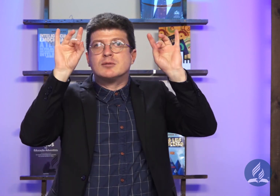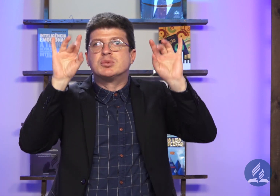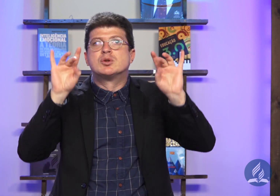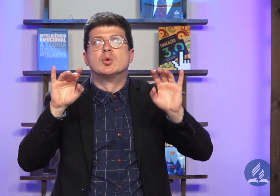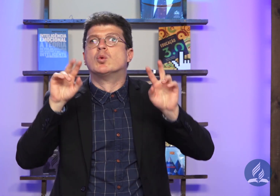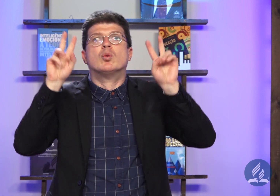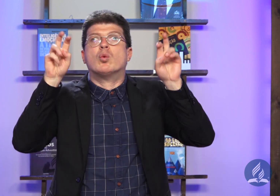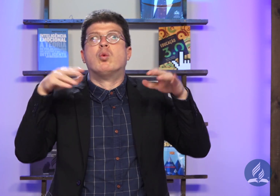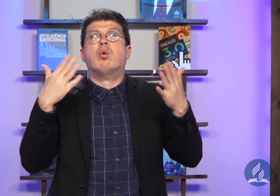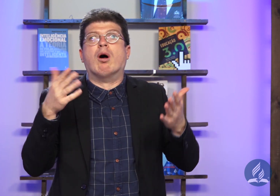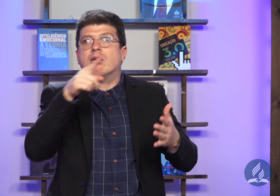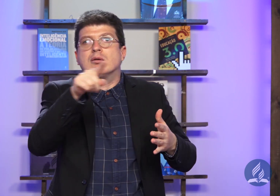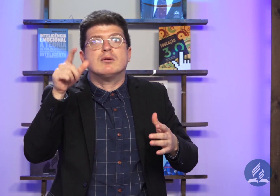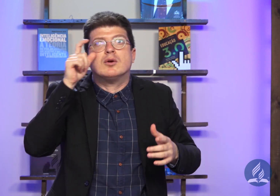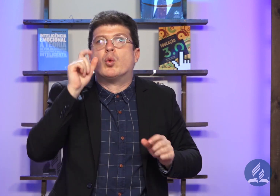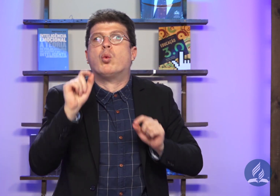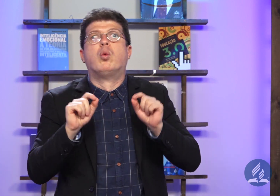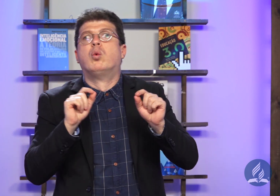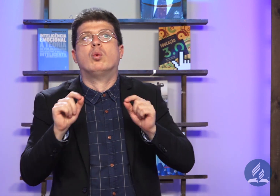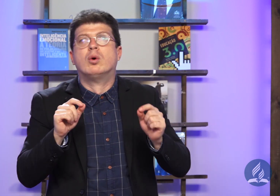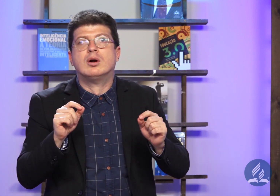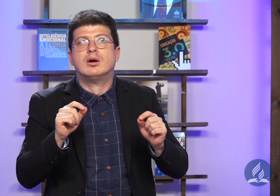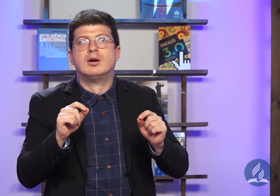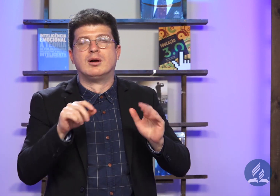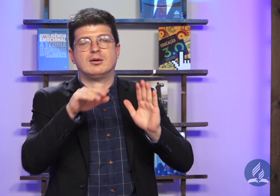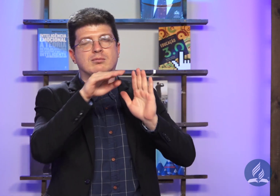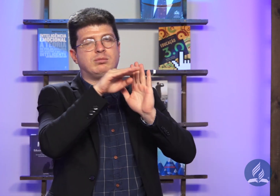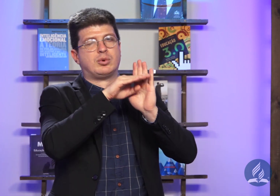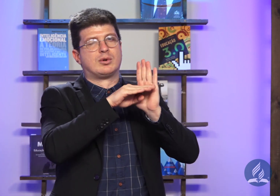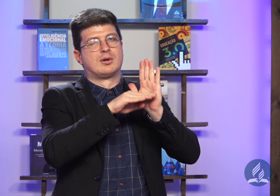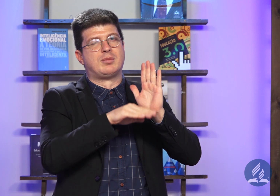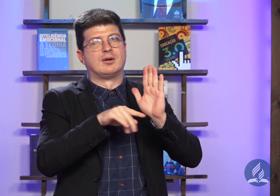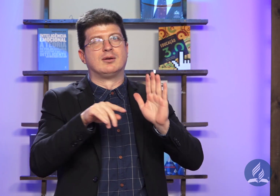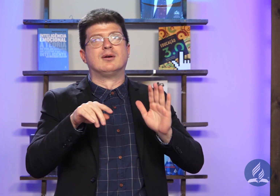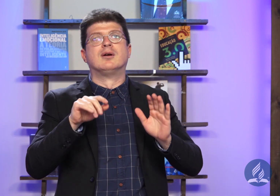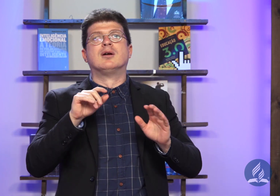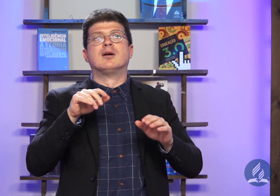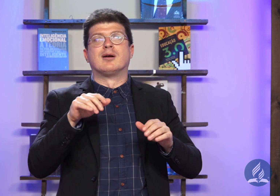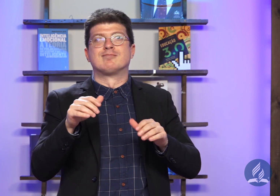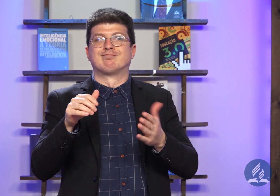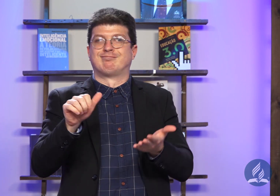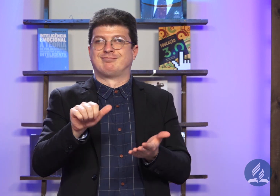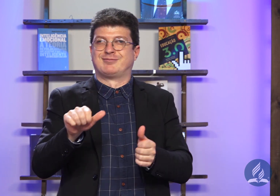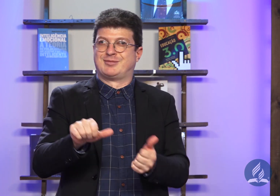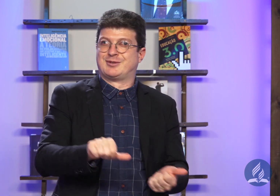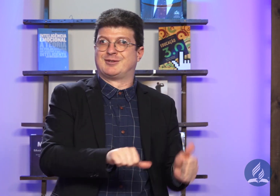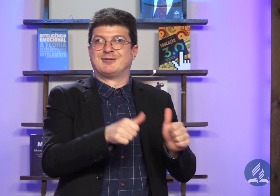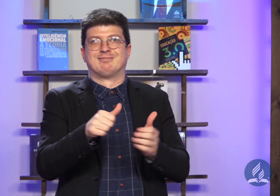nossa programação especial, com vários temas interessantes. A programação foi